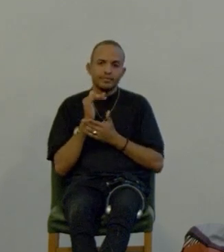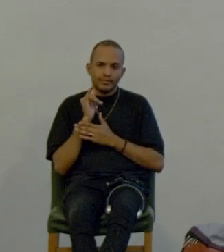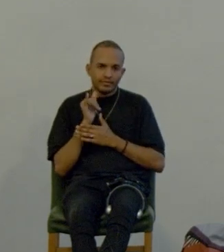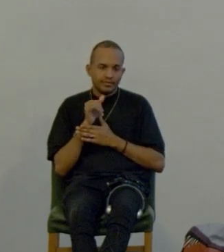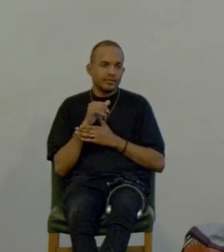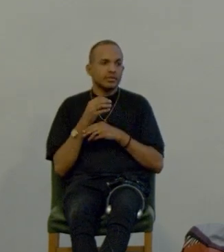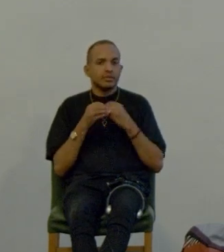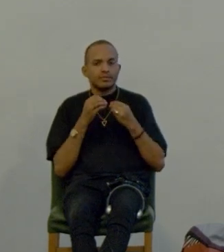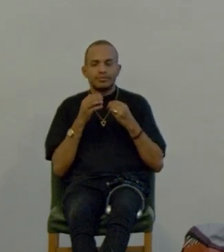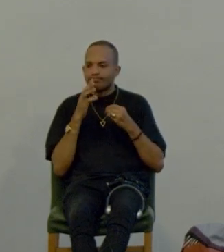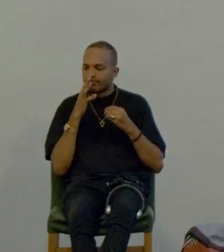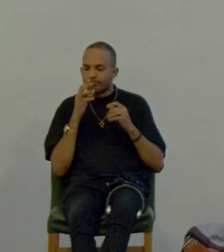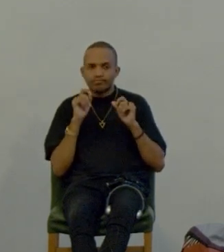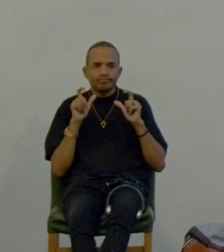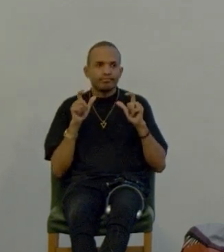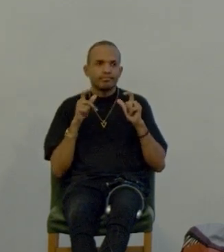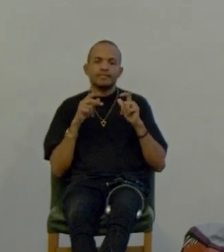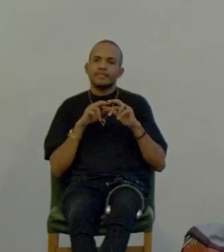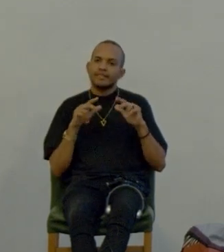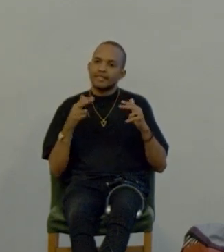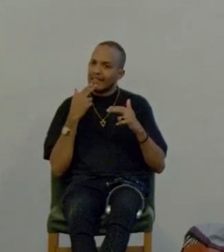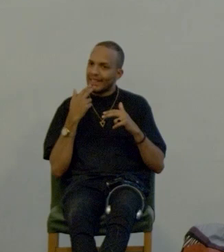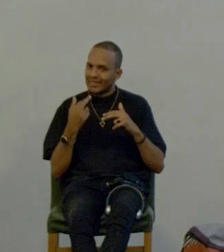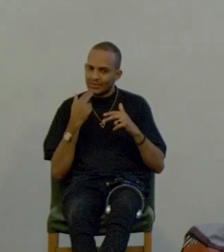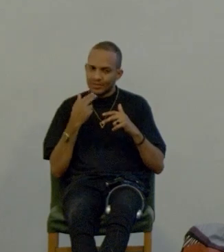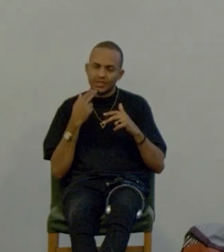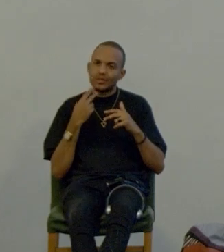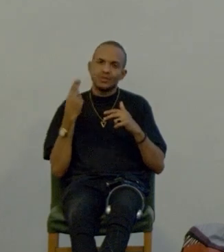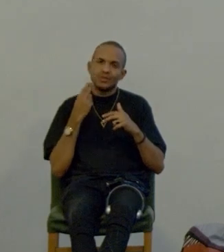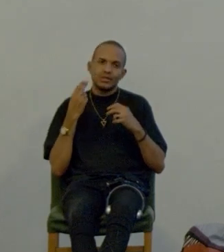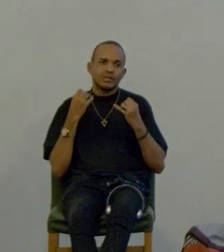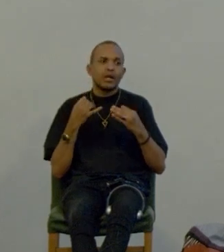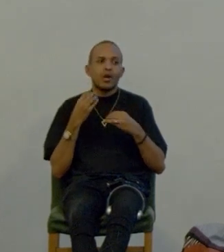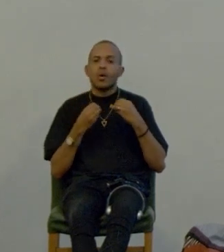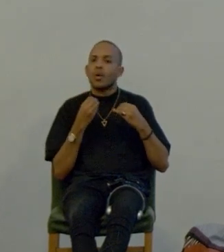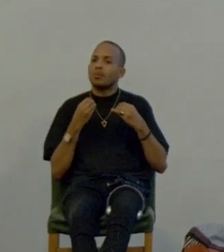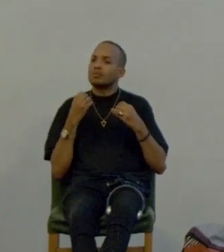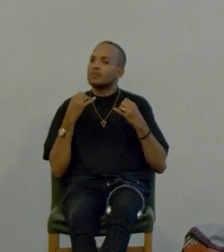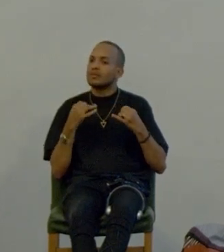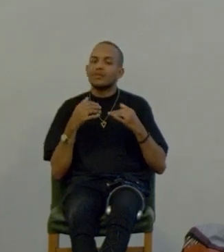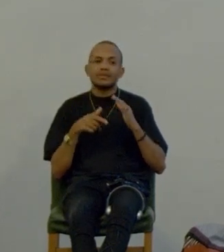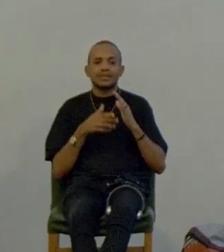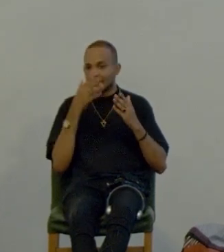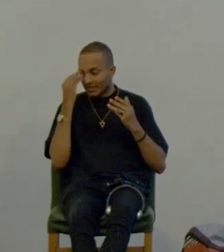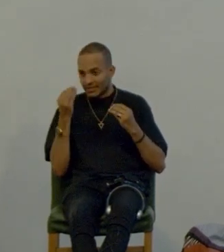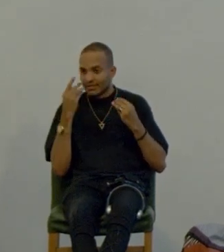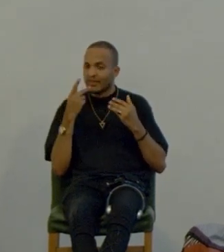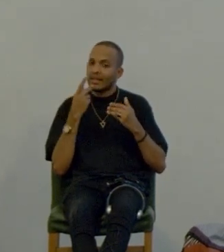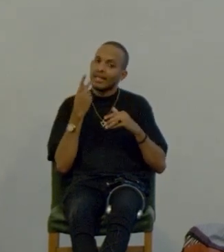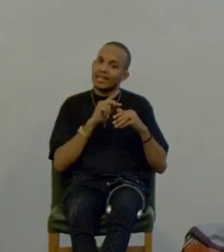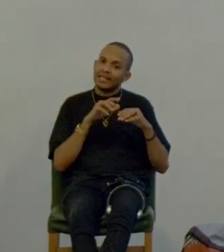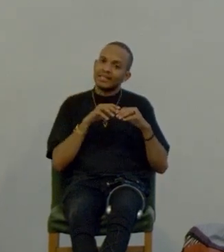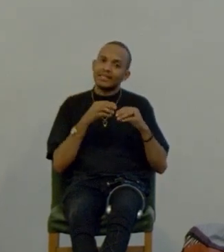né? Aquela coisa que chamou tanto a atenção dele, aquela diversidade linguística que ele não conseguia explicar. Como é que ele explicou? Eu esqueci de falar sobre isso. Para ele,